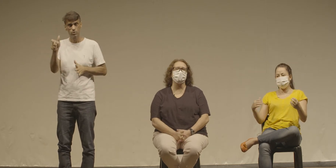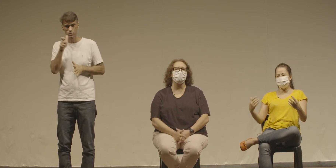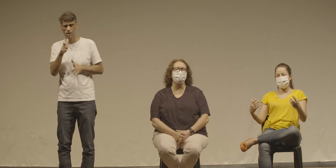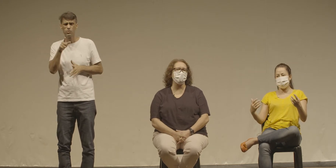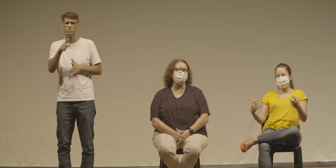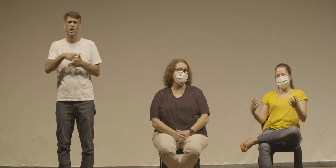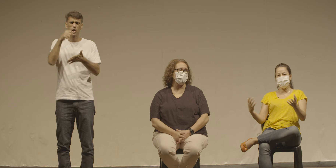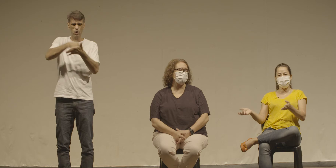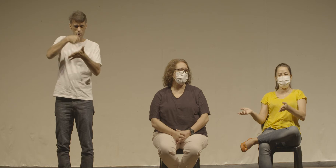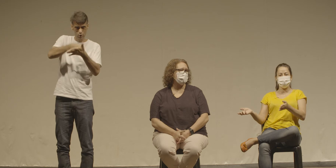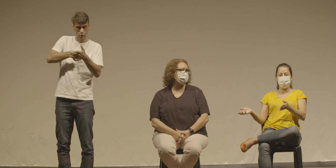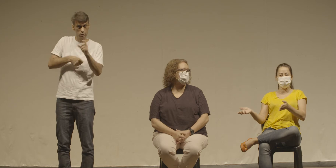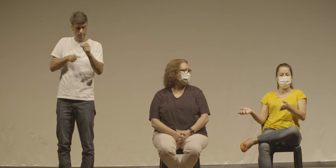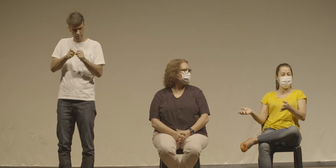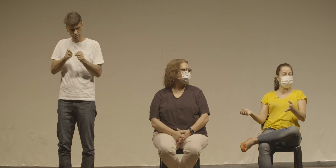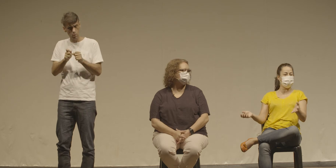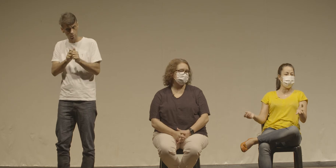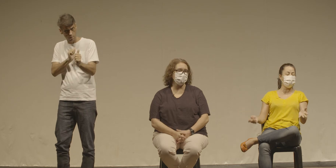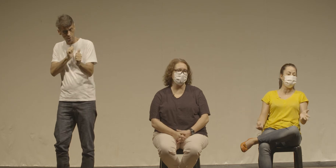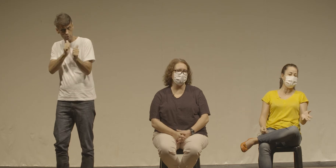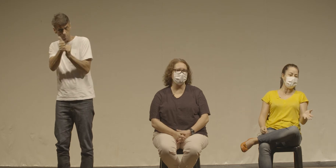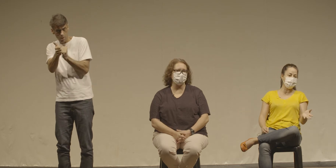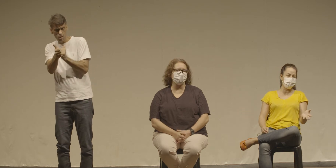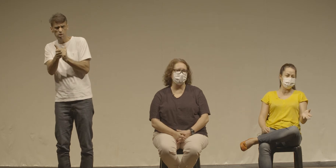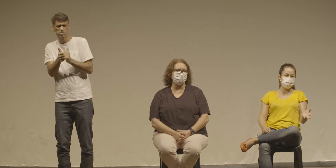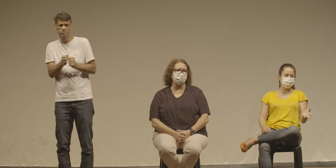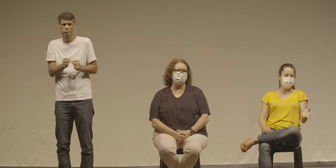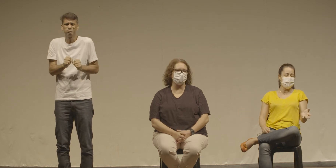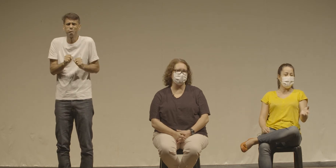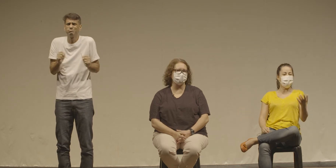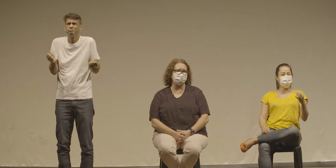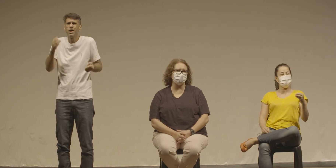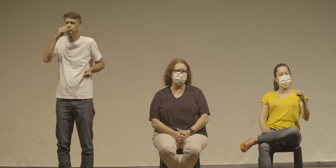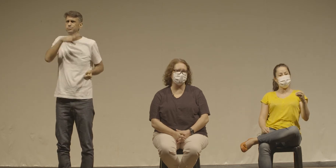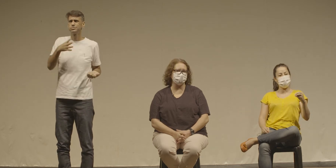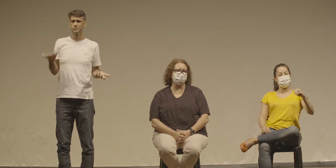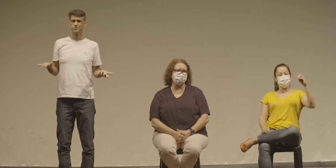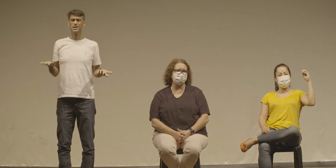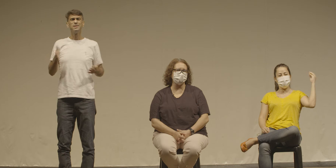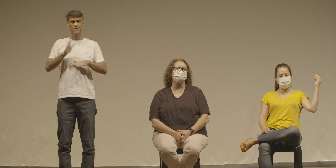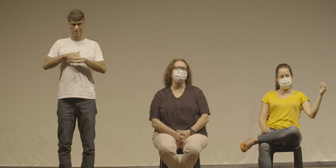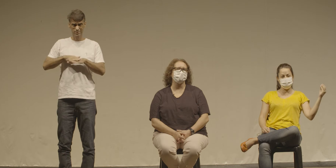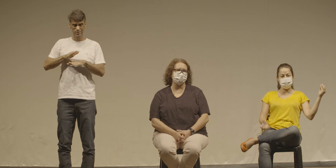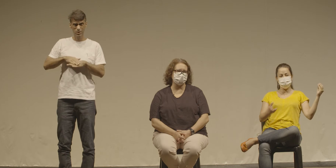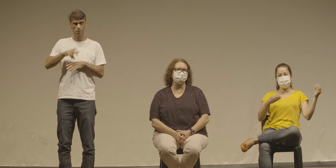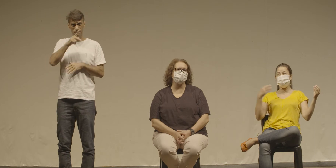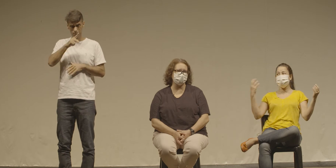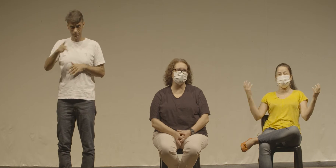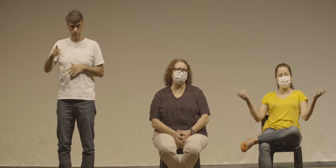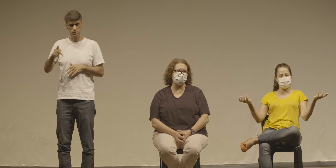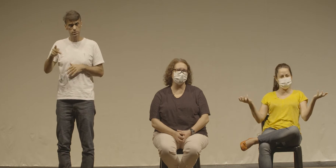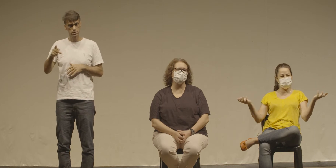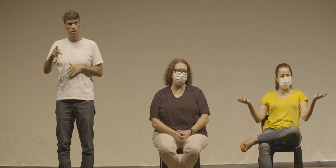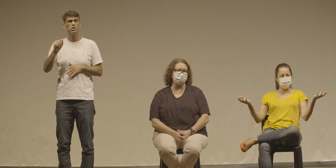que lutar para praticar um esporte é de um absurdo que não tem tamanho. E isso ser dito pelo presidente da República, endossado